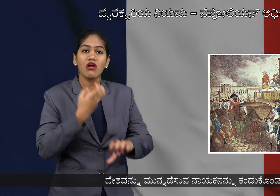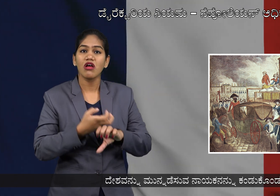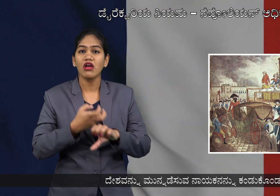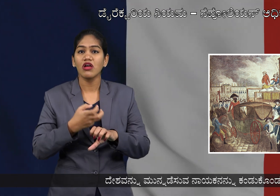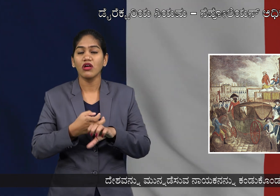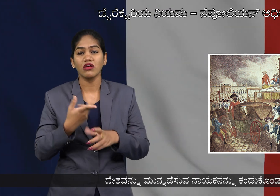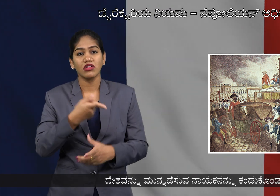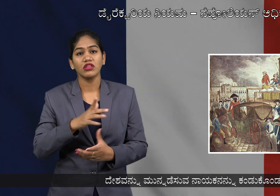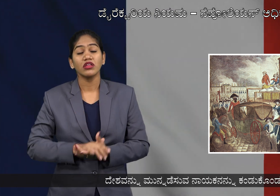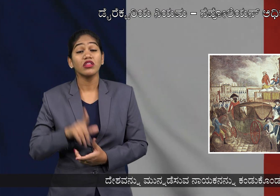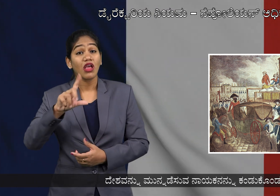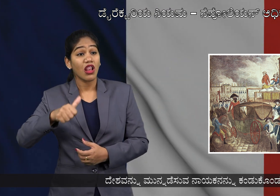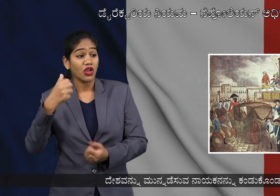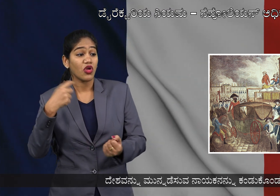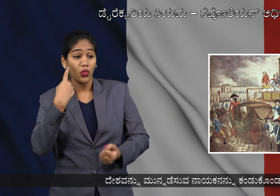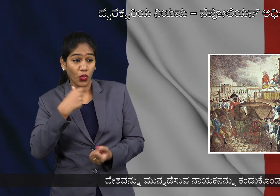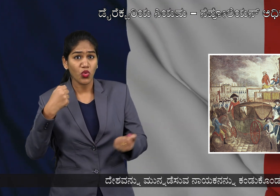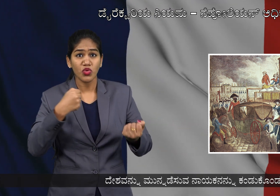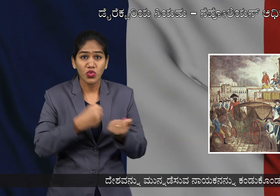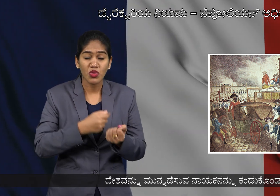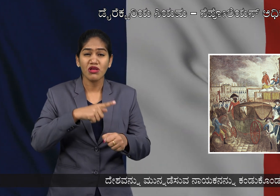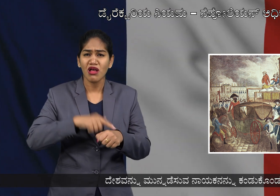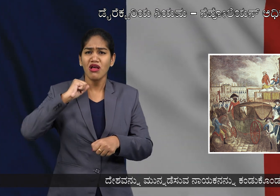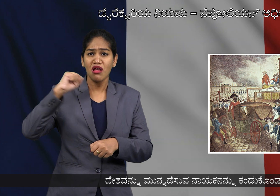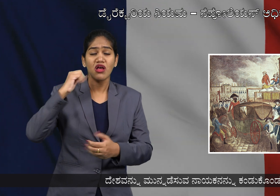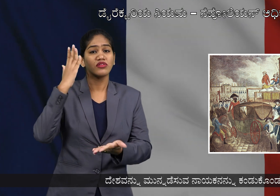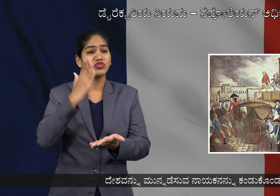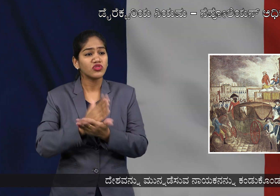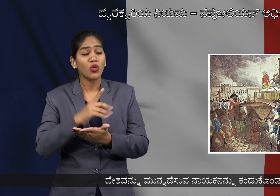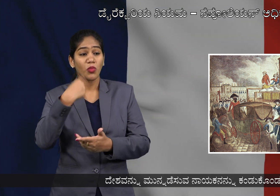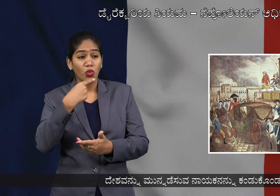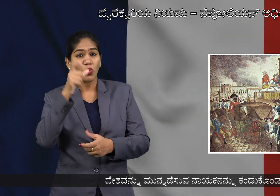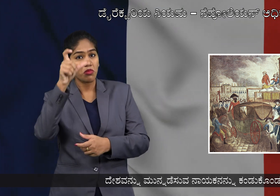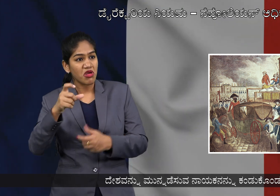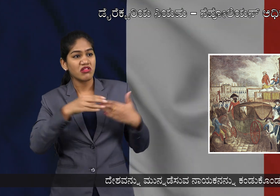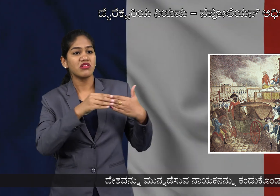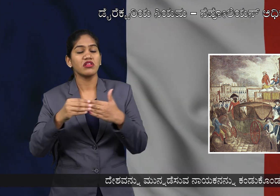ನಾಯಕನನ್ನು ತೆಗೆದುಕೊಂಡರು.